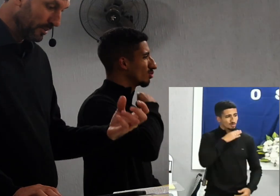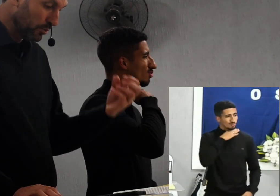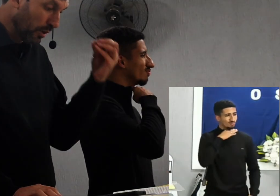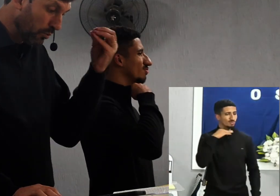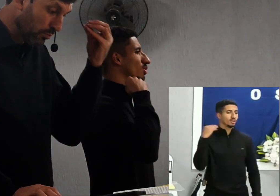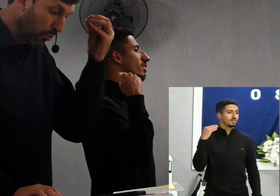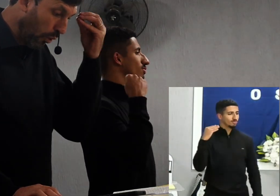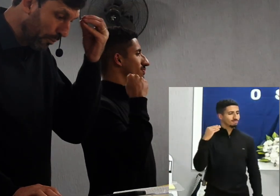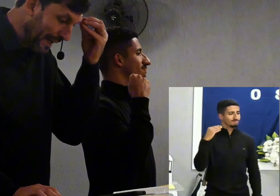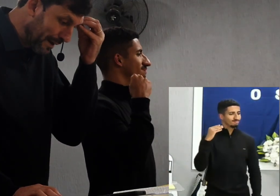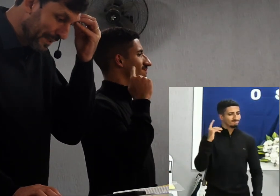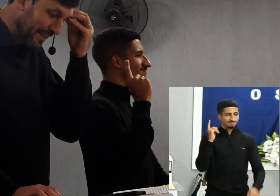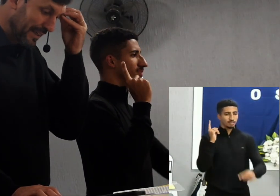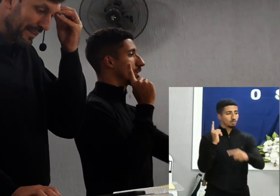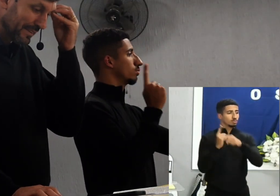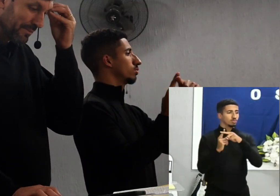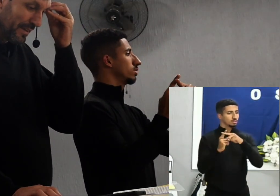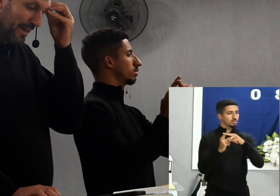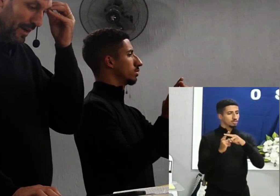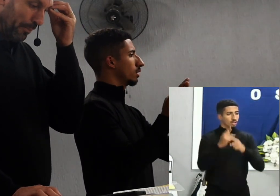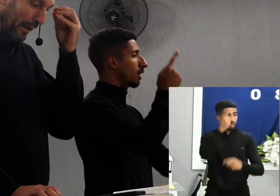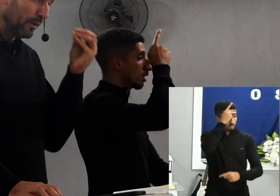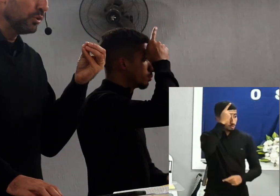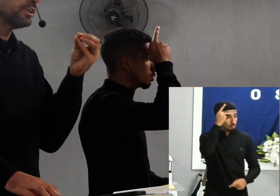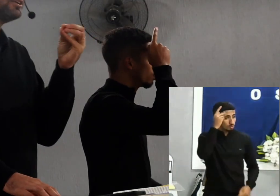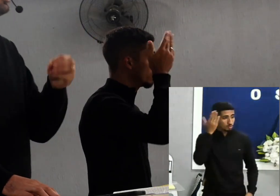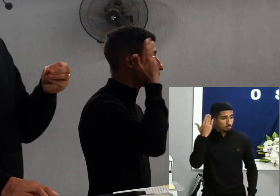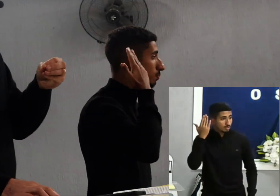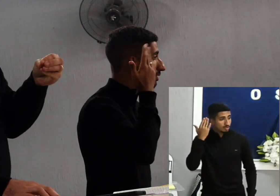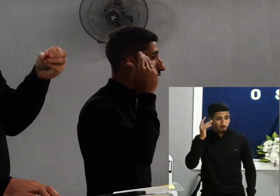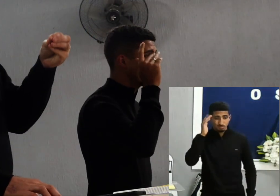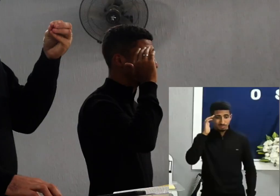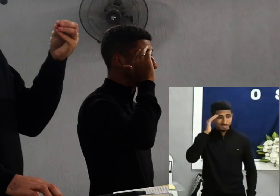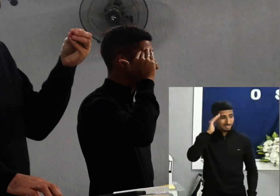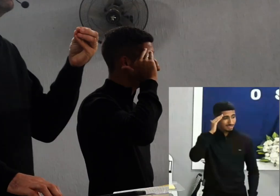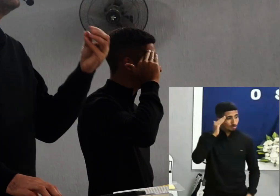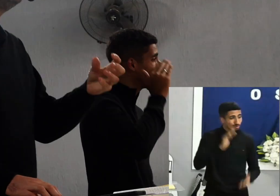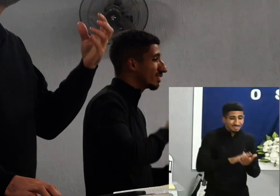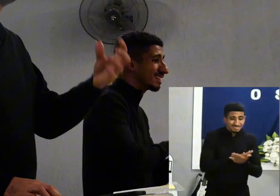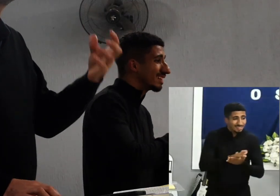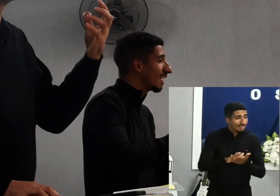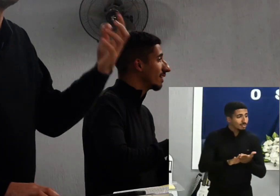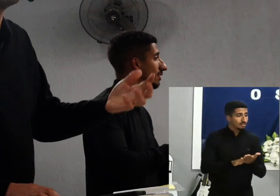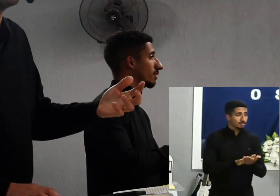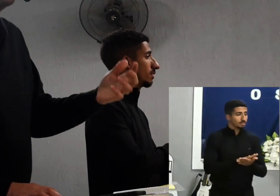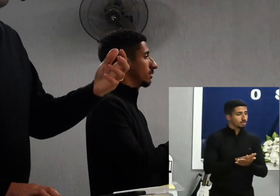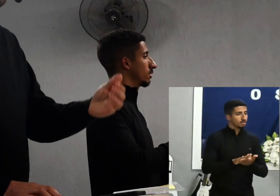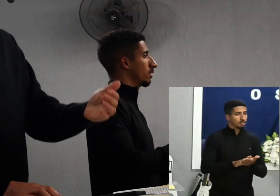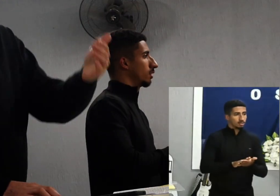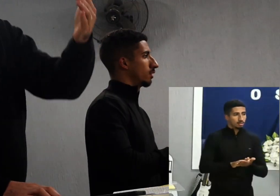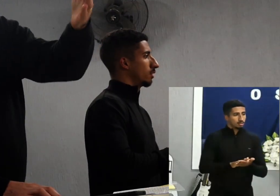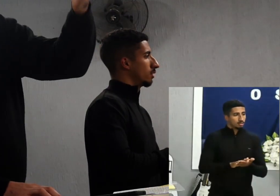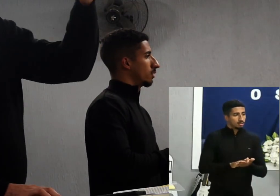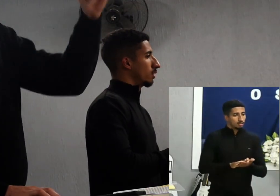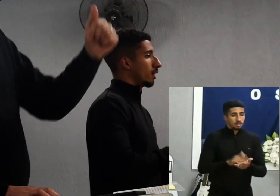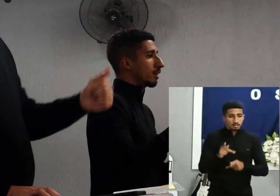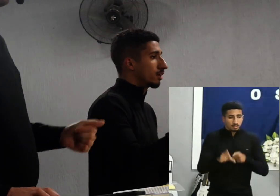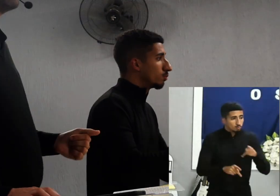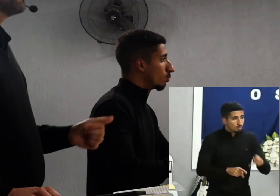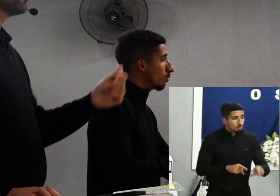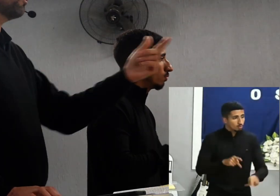Escândalo. Isso não coube na cabeça deles. Para os gentios, isso soava como insanidade. Olha, você está